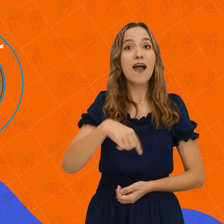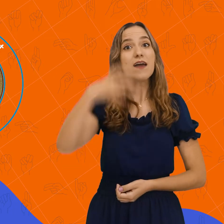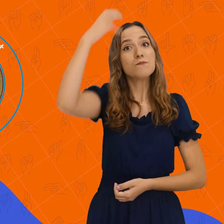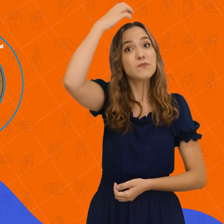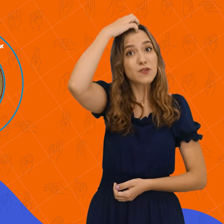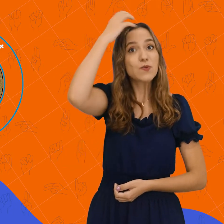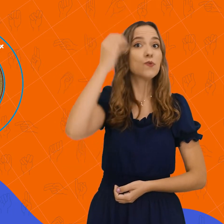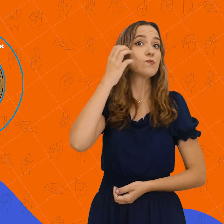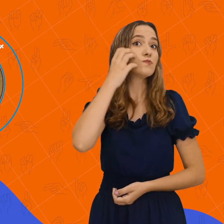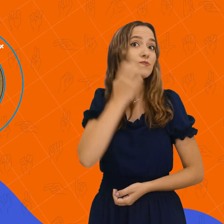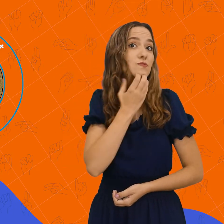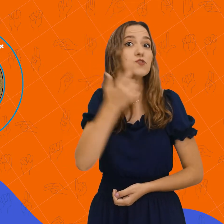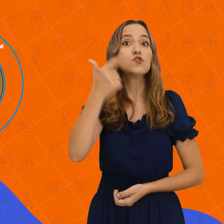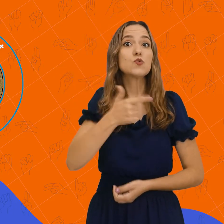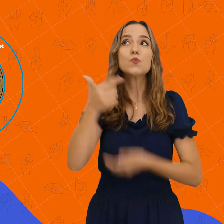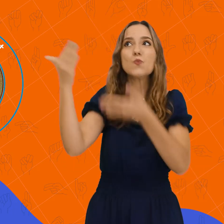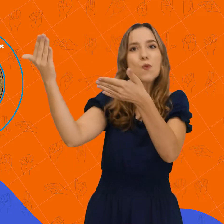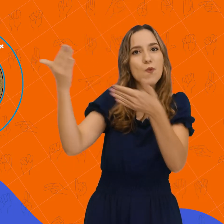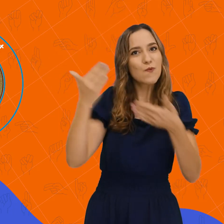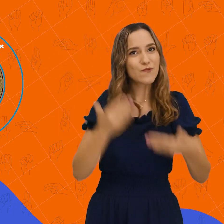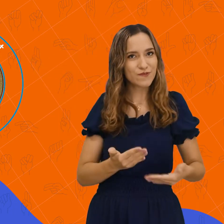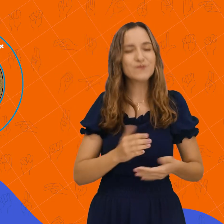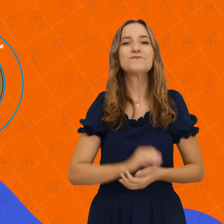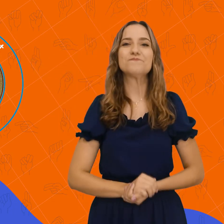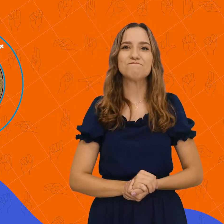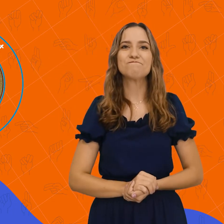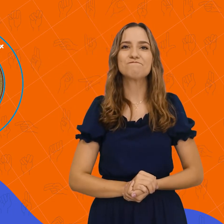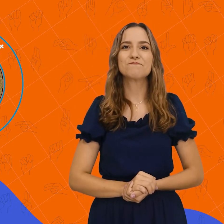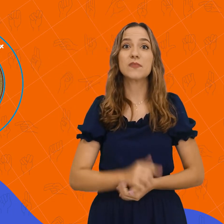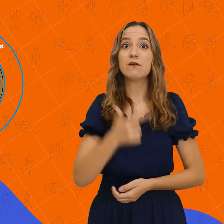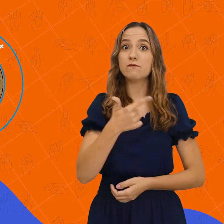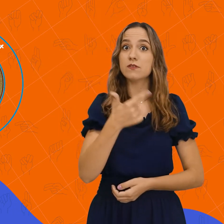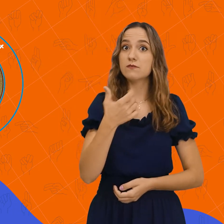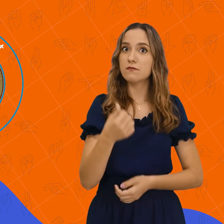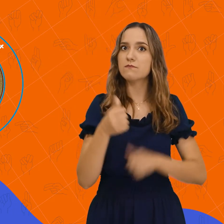imperador Dom Pedro II. Em 26 de setembro de